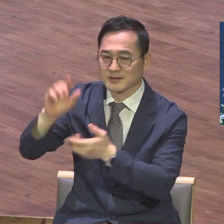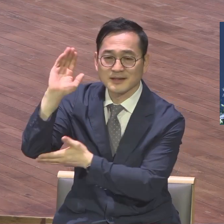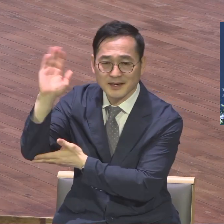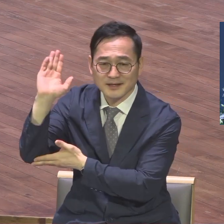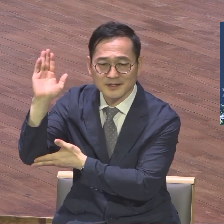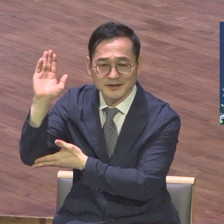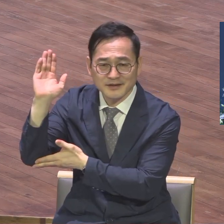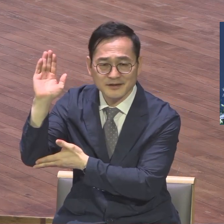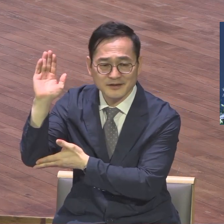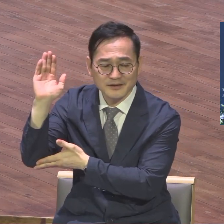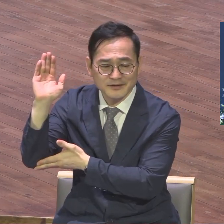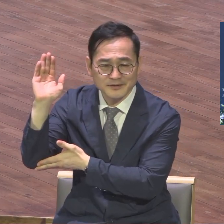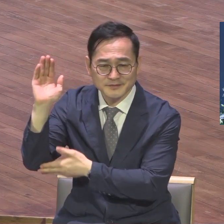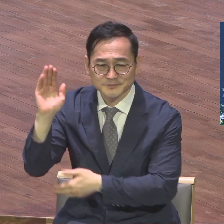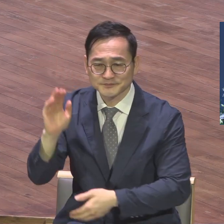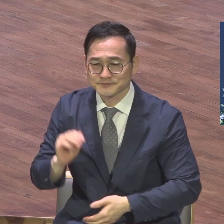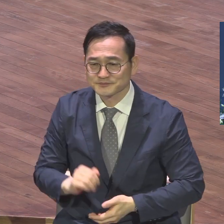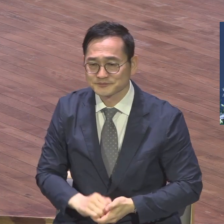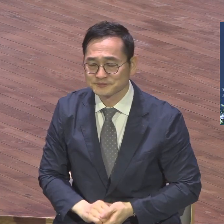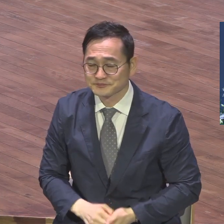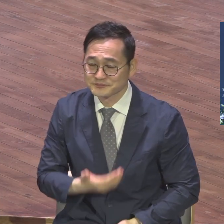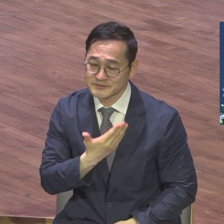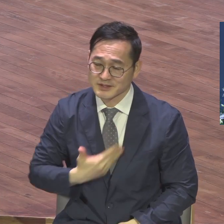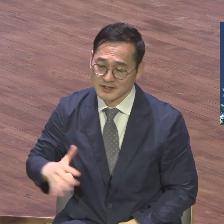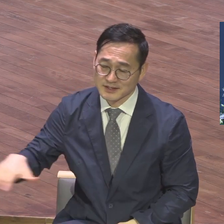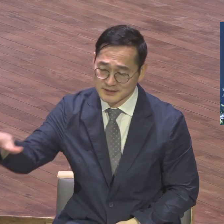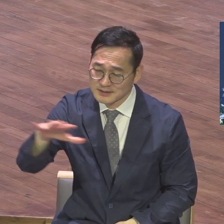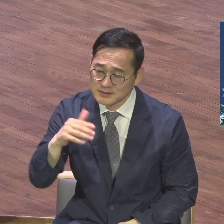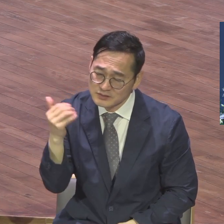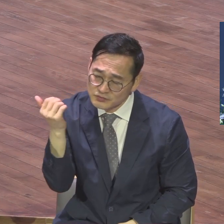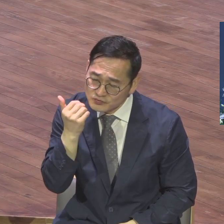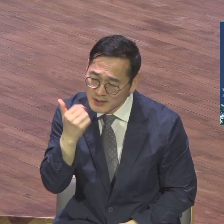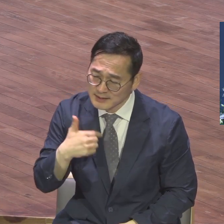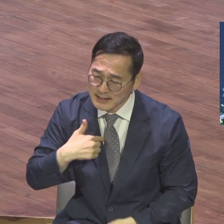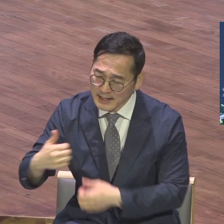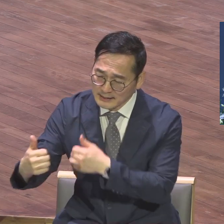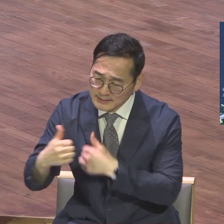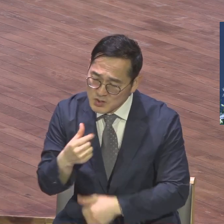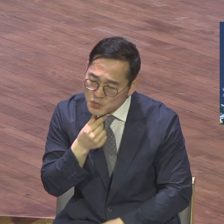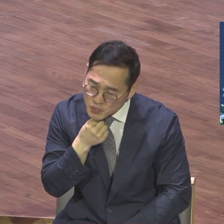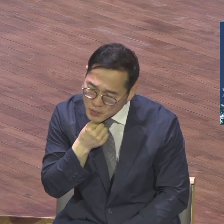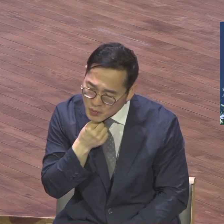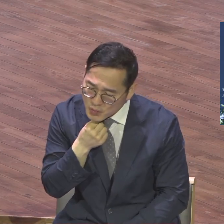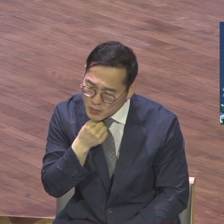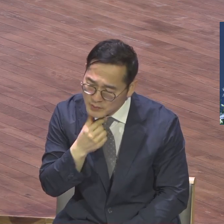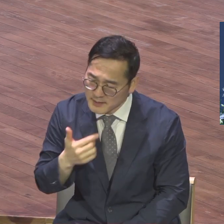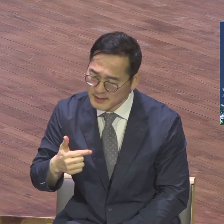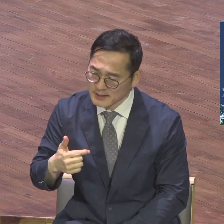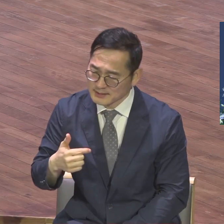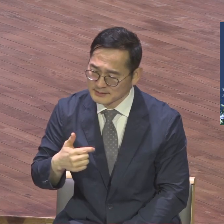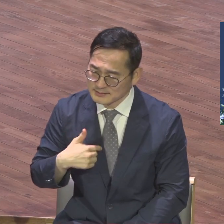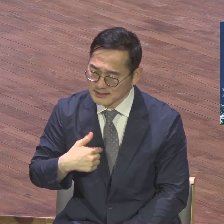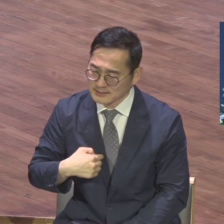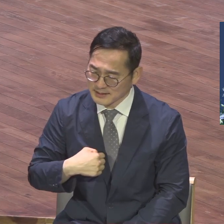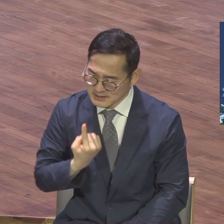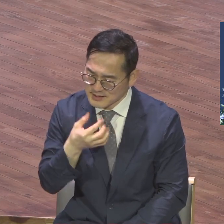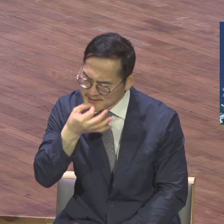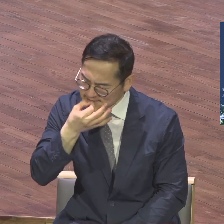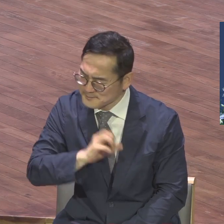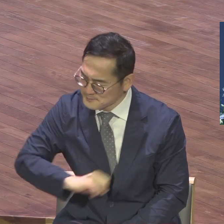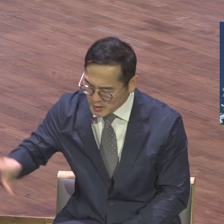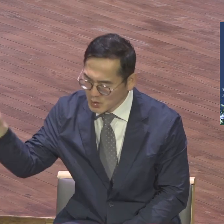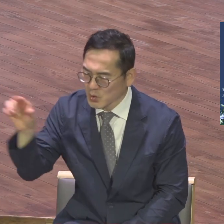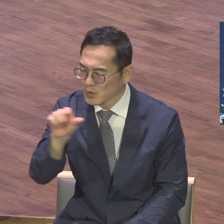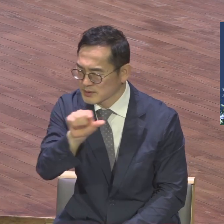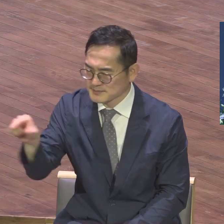그리고 나서 제자들에게 참으로 누구든지 나를 따르거든 자기를 부인하고 자기 십자가를